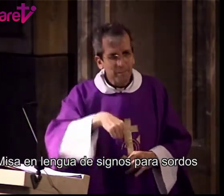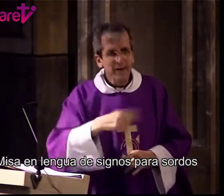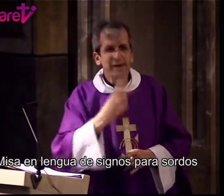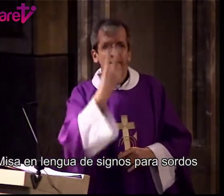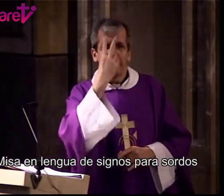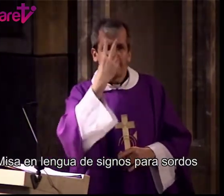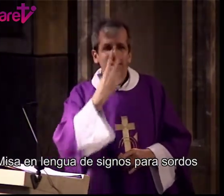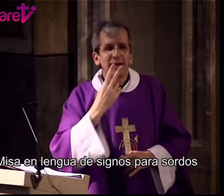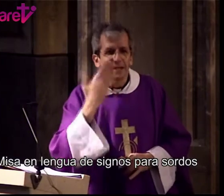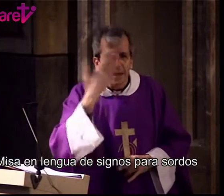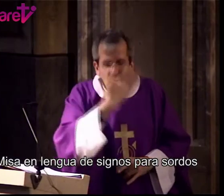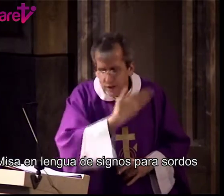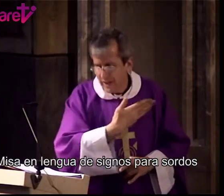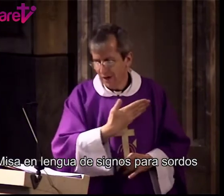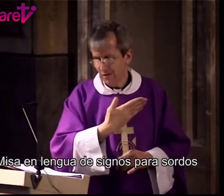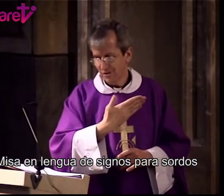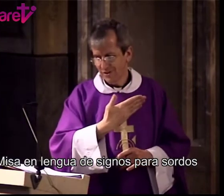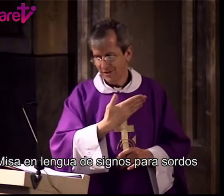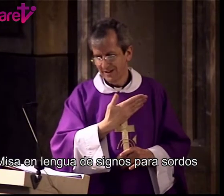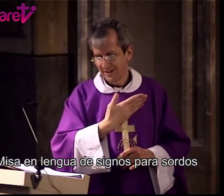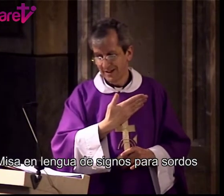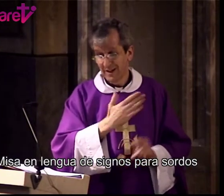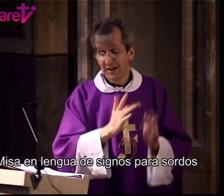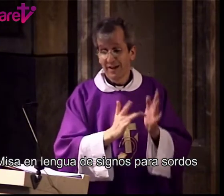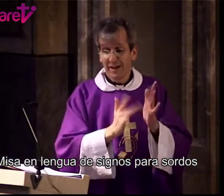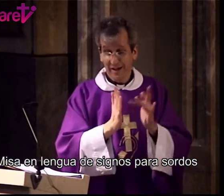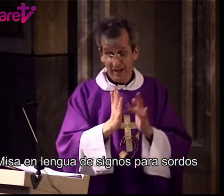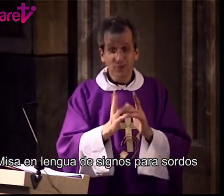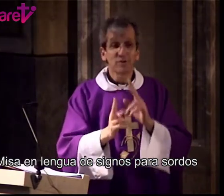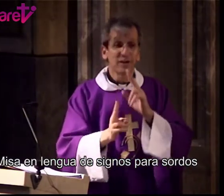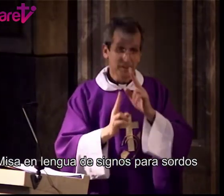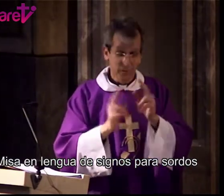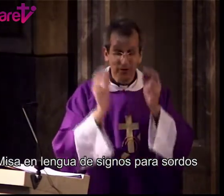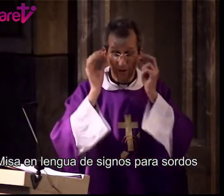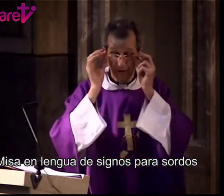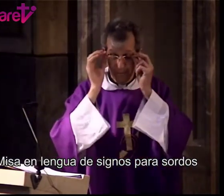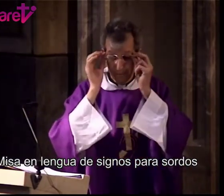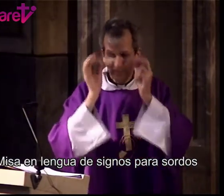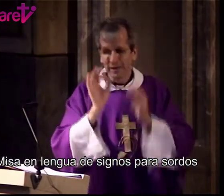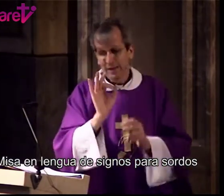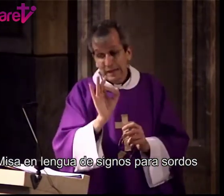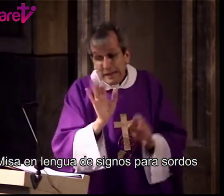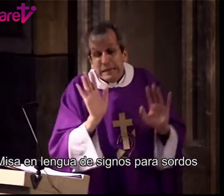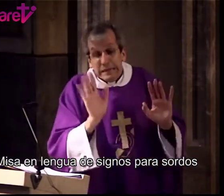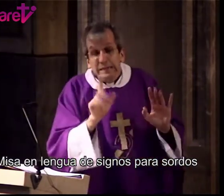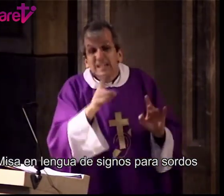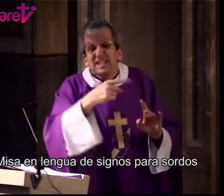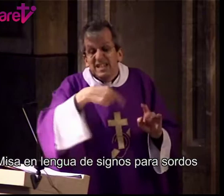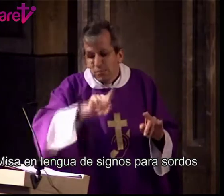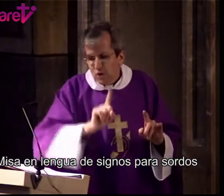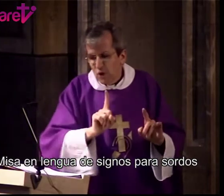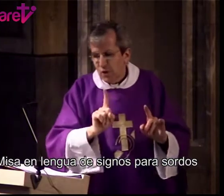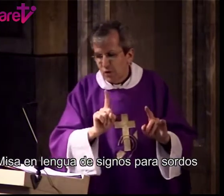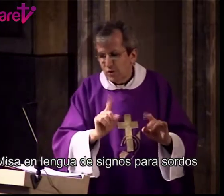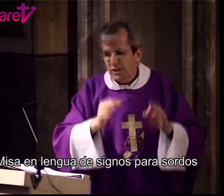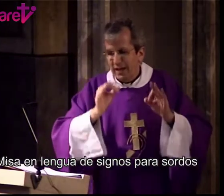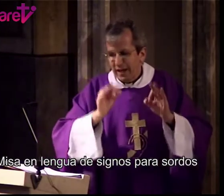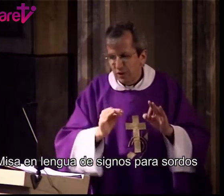también estamos ciegos? Jesús le respondió, si vosotros